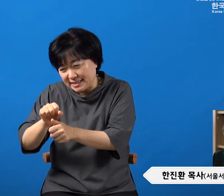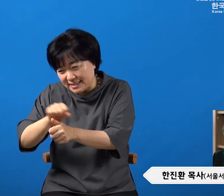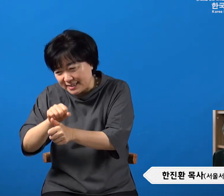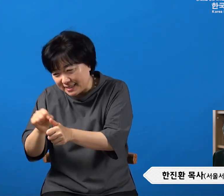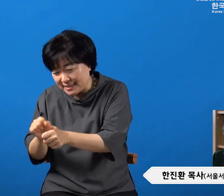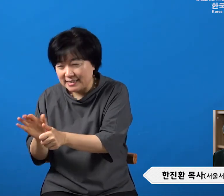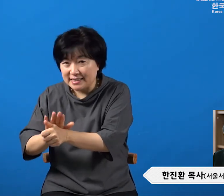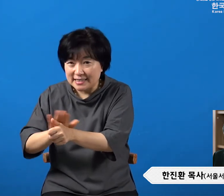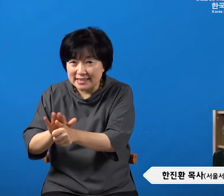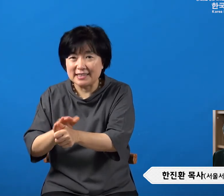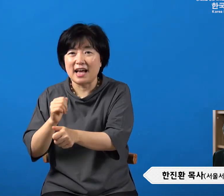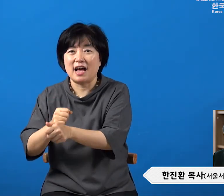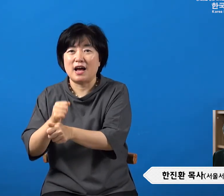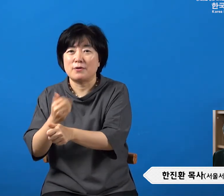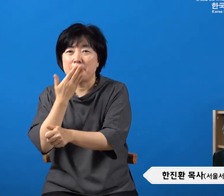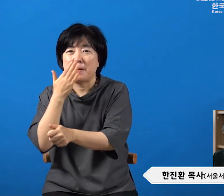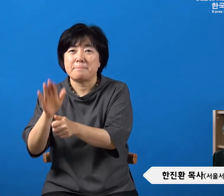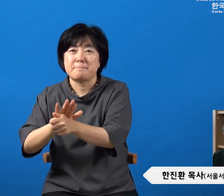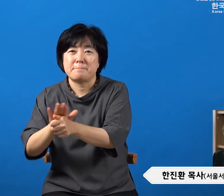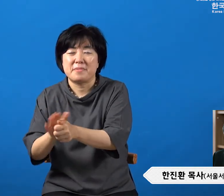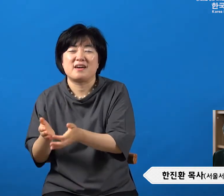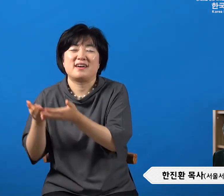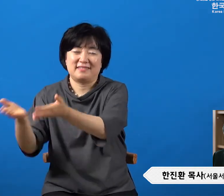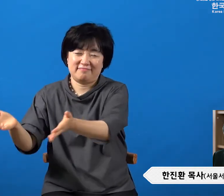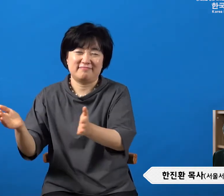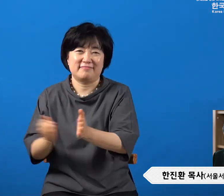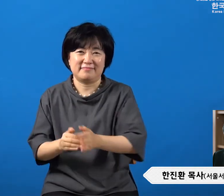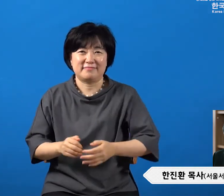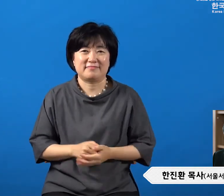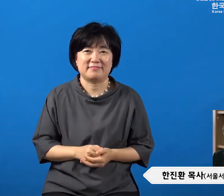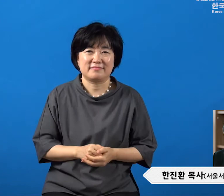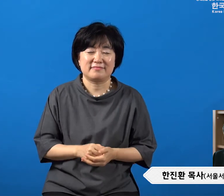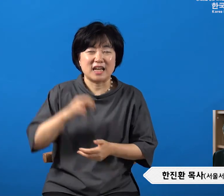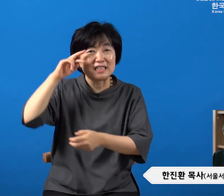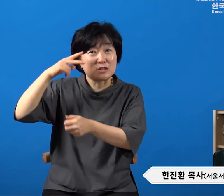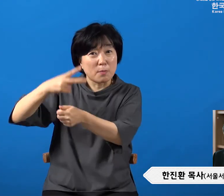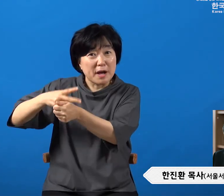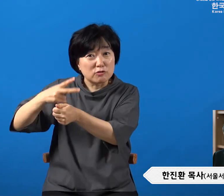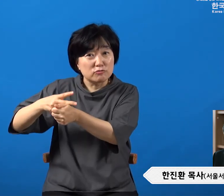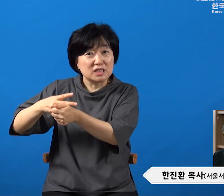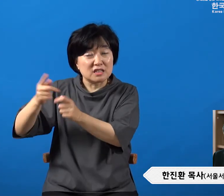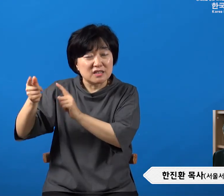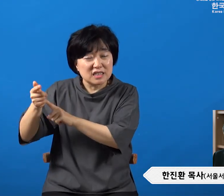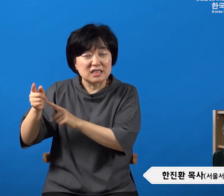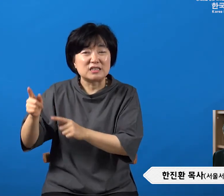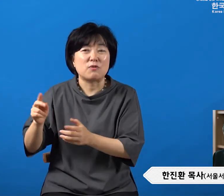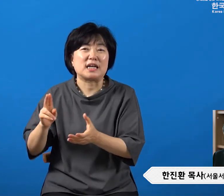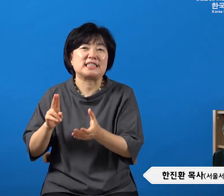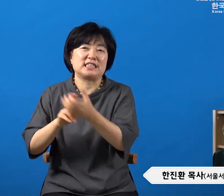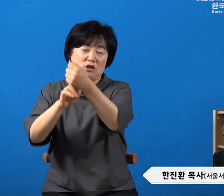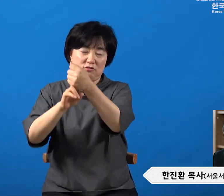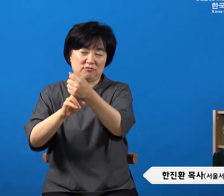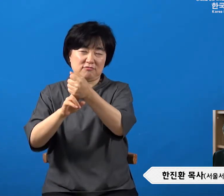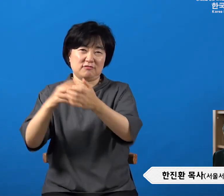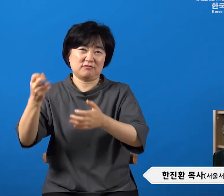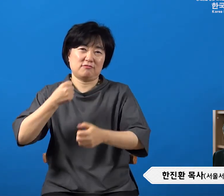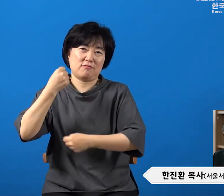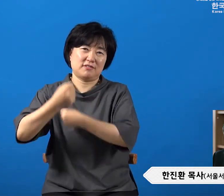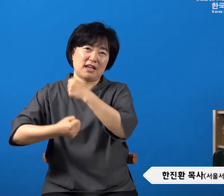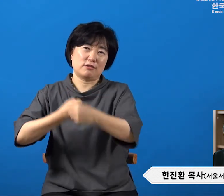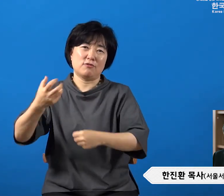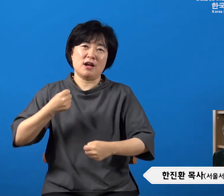사도행전 16장에 기록되어 있는 얘기지요. 사도 바울이 어떻게 그 기적으로